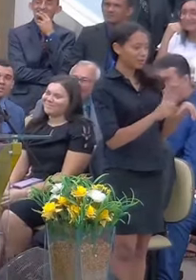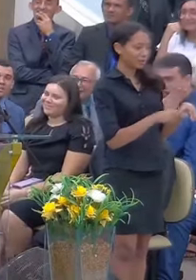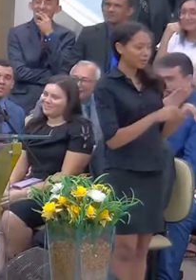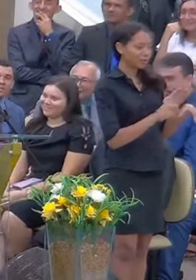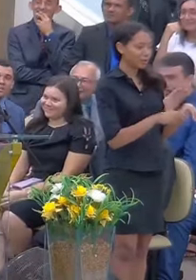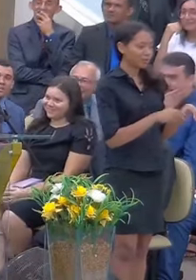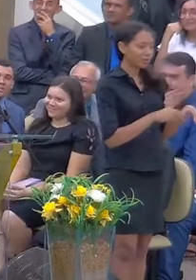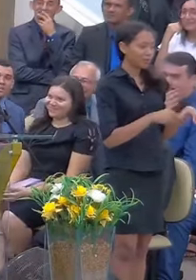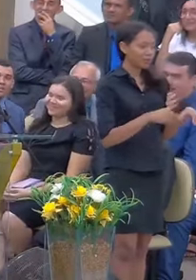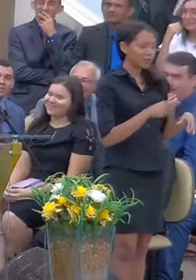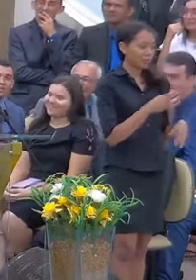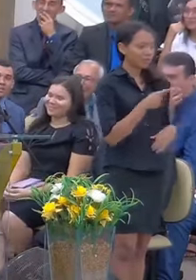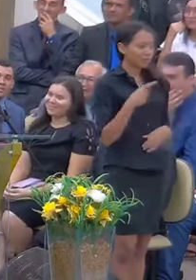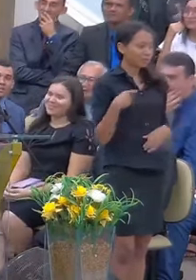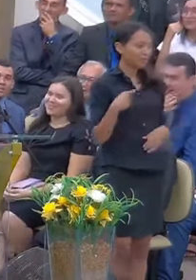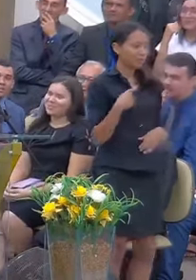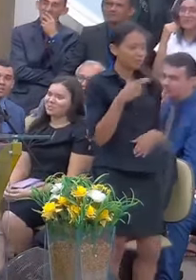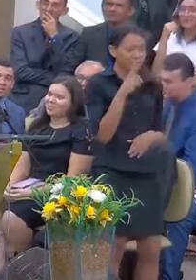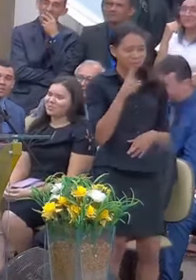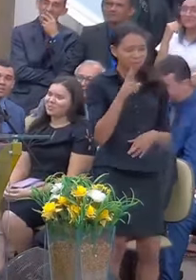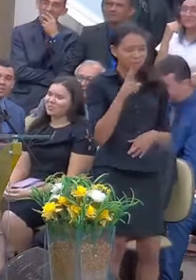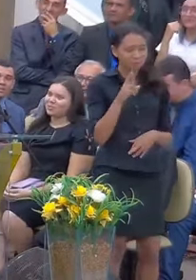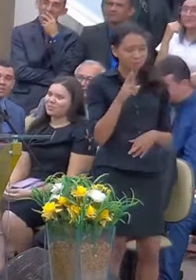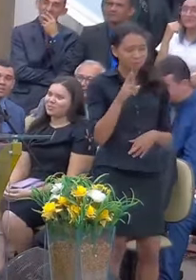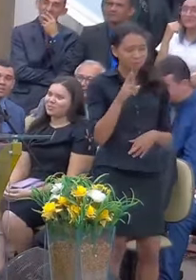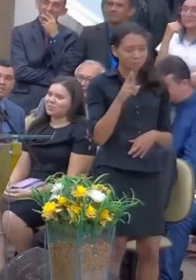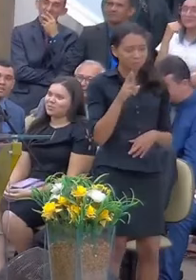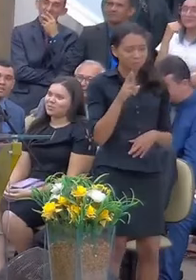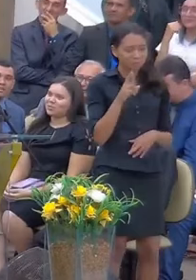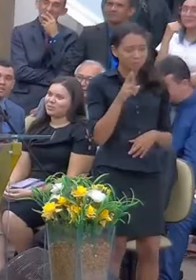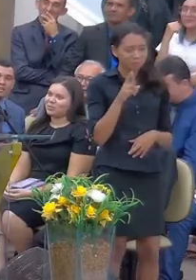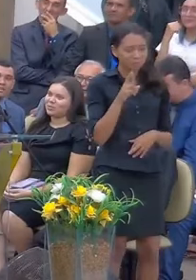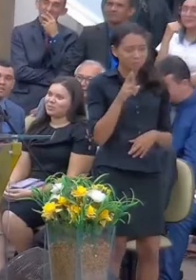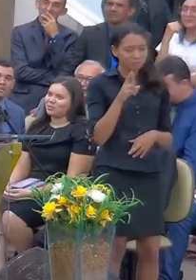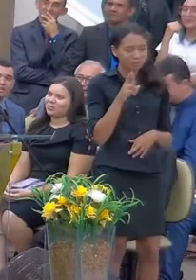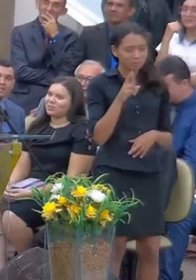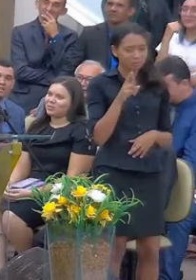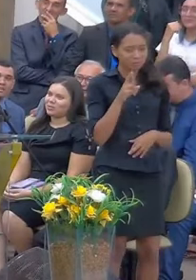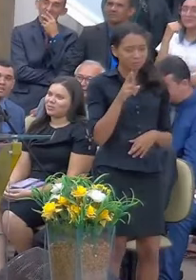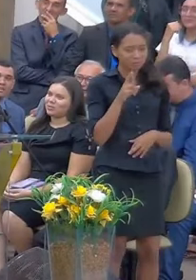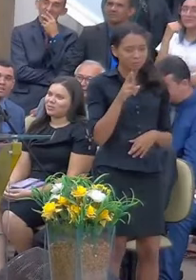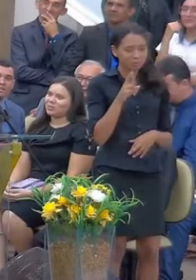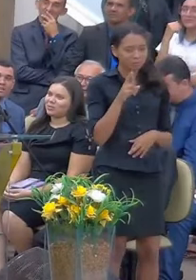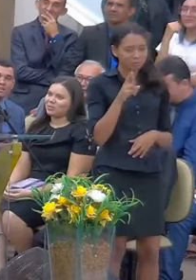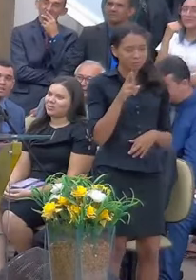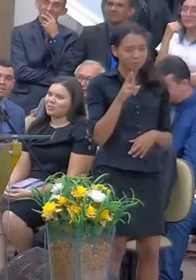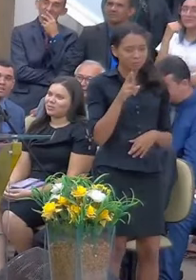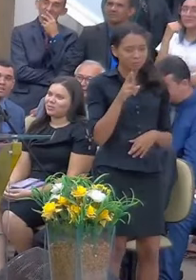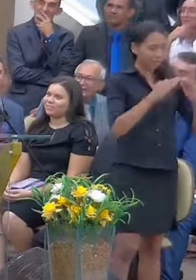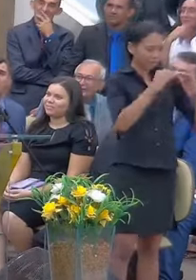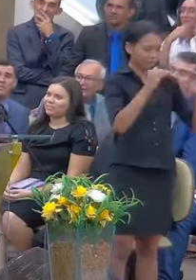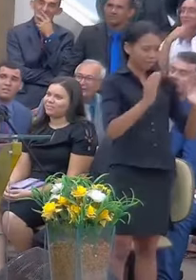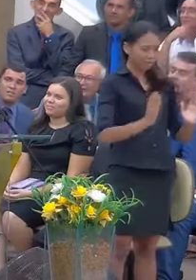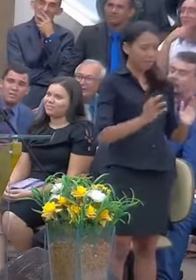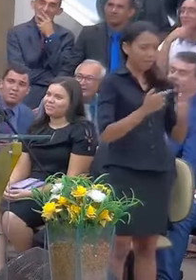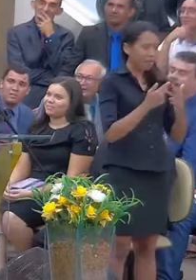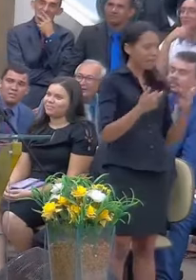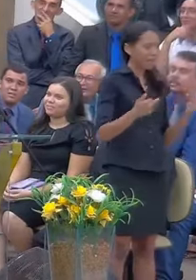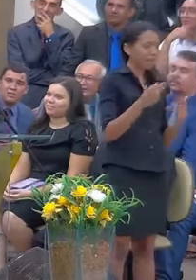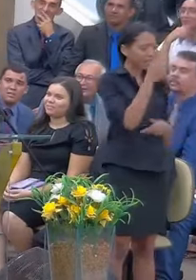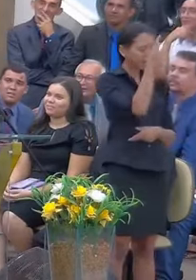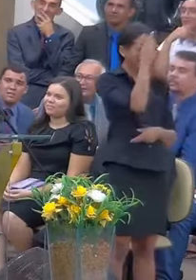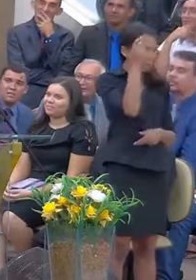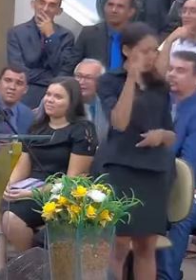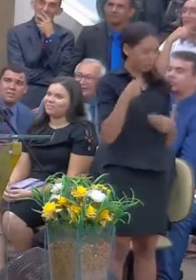já pegando meu voo daqui a pouco. Sou, o senhor não vai no Maracanã? No hotel, todo mundo com que no hotel, todo mundo com que isso para minha esposa, olha aí, isso para minha esposa, olha aí. Eles